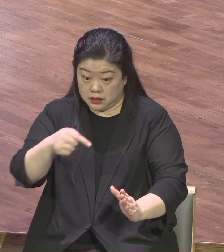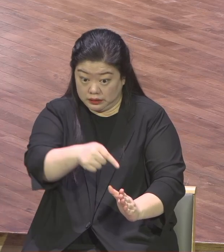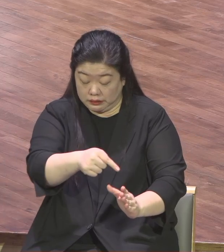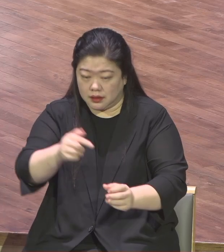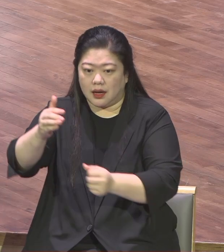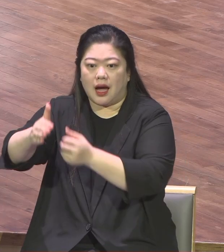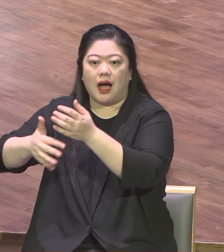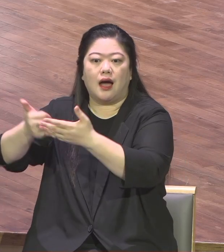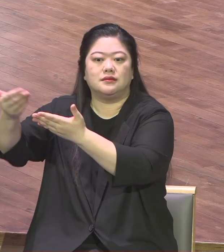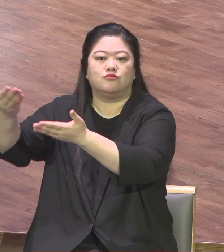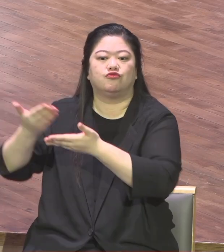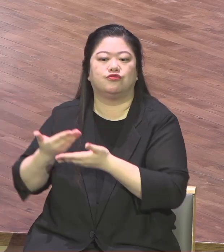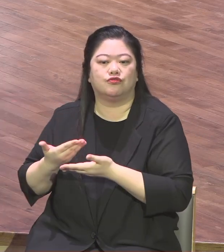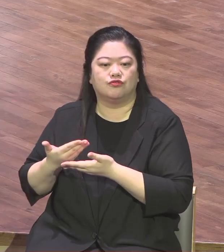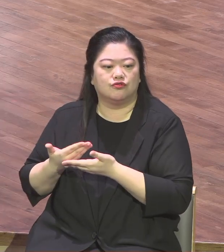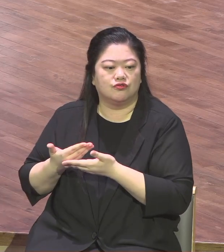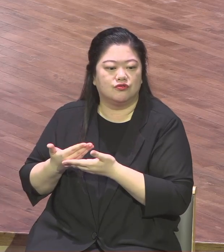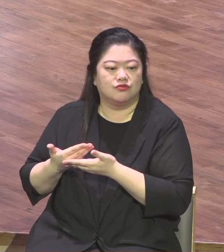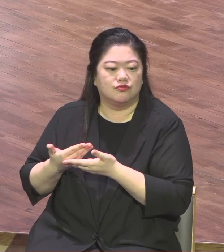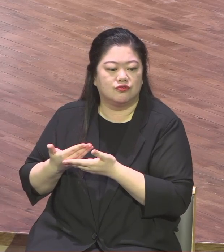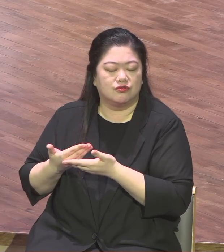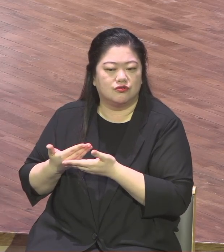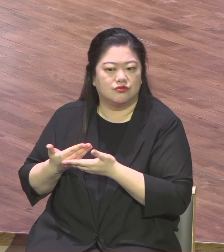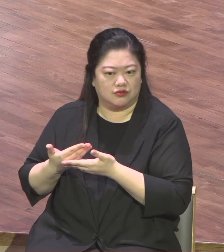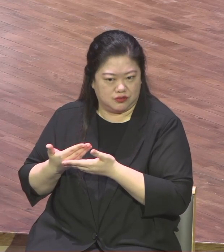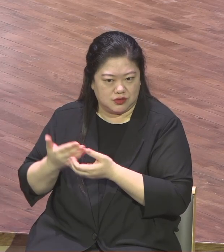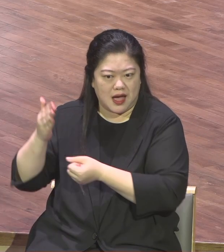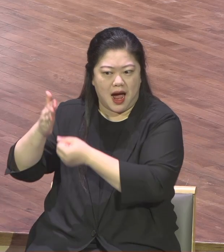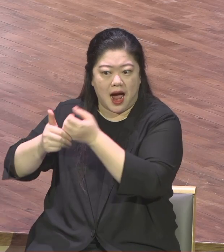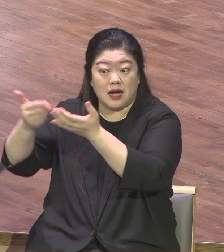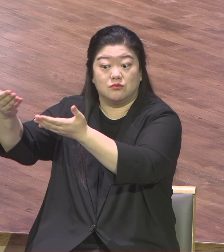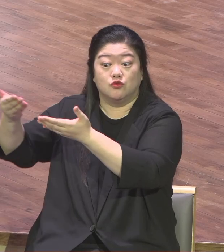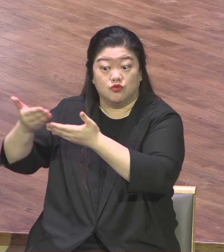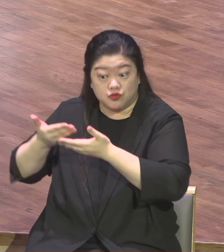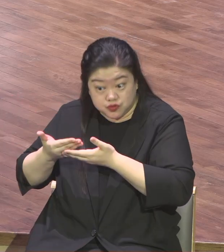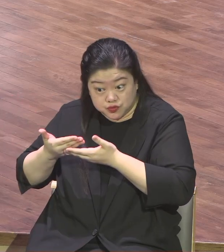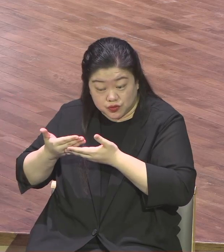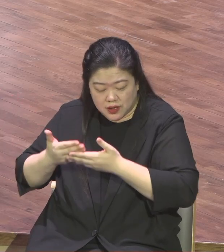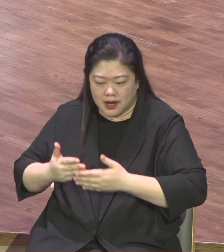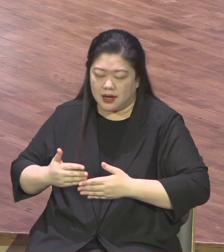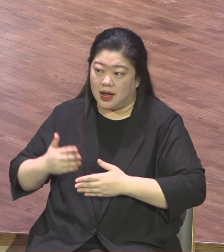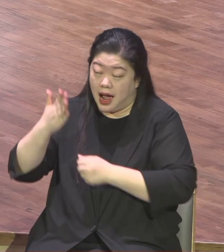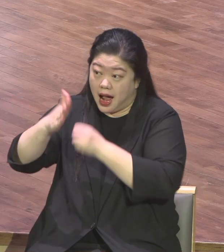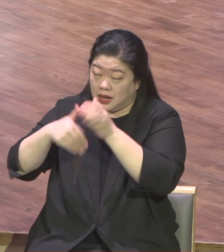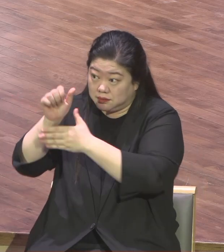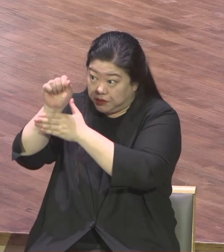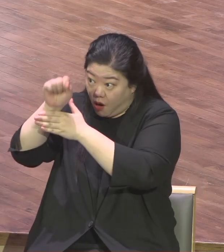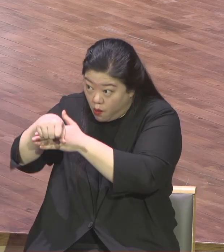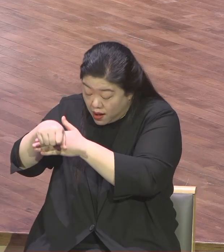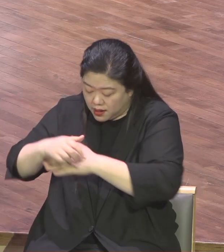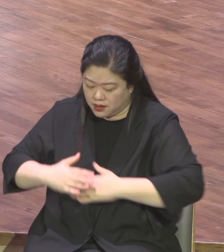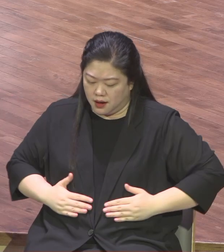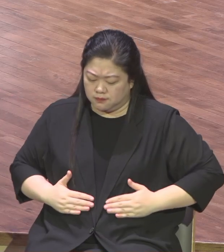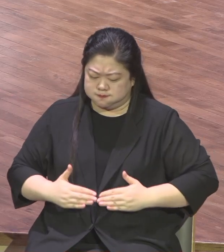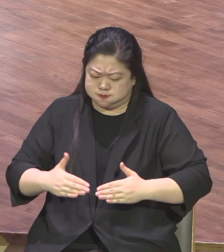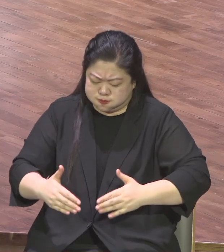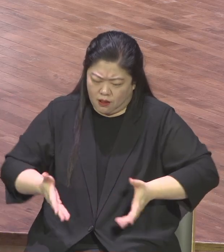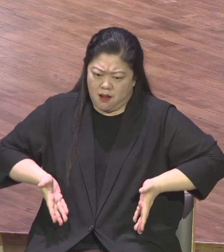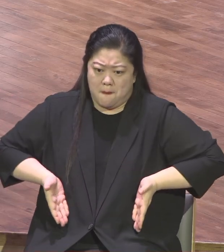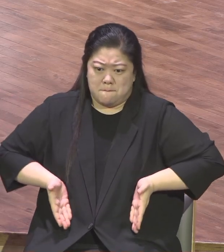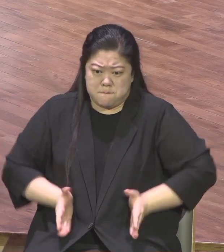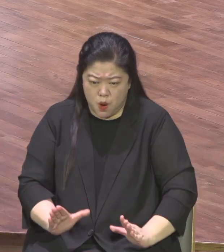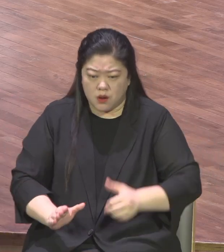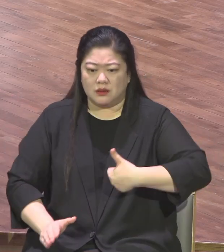부모님 하나님께서 부모들에게 준 기업이에요. 다시 말해서 부모의 가장 소중한 재산이 뭐예요?